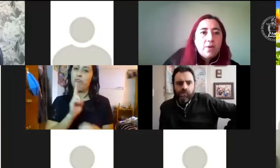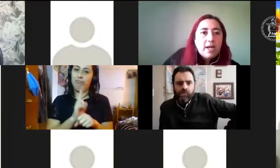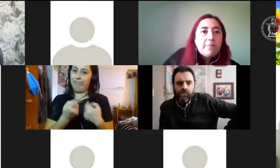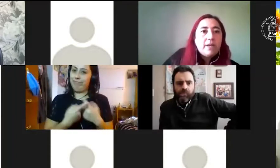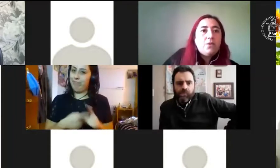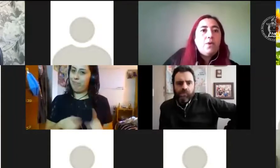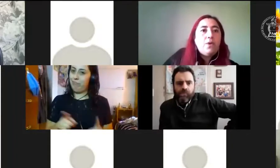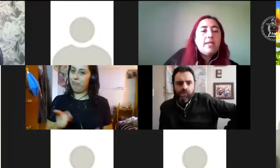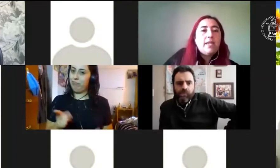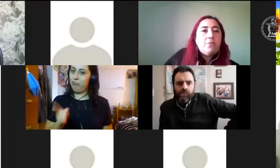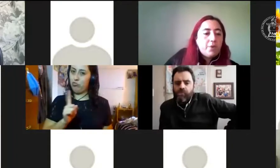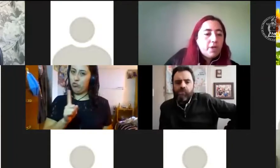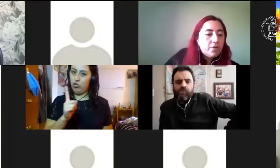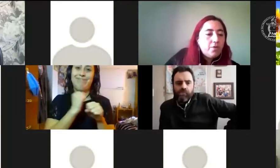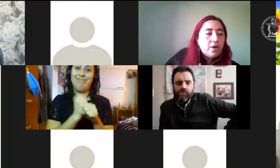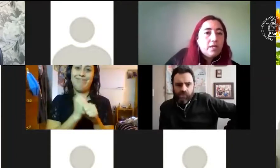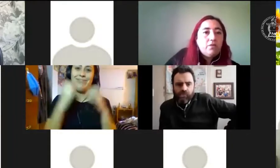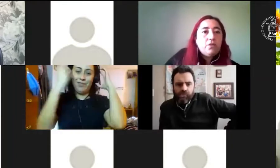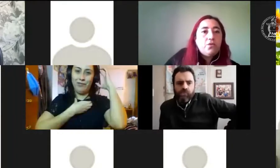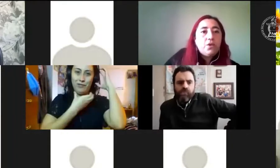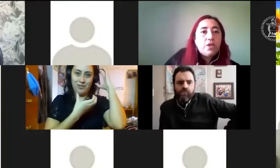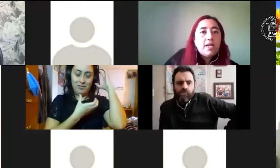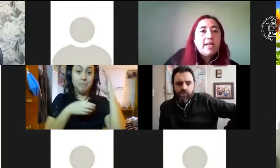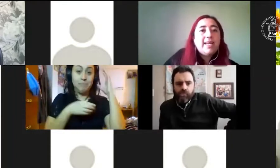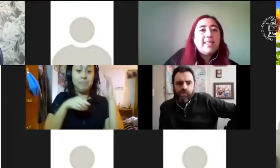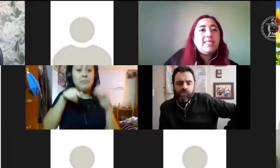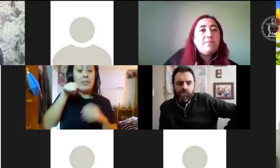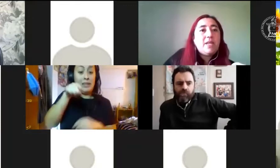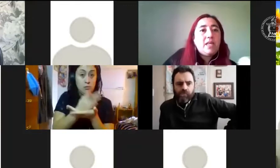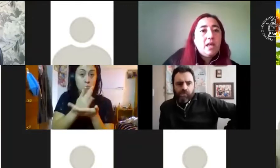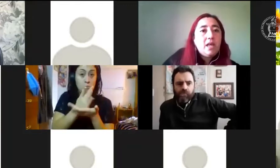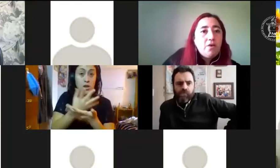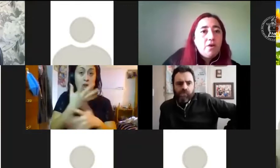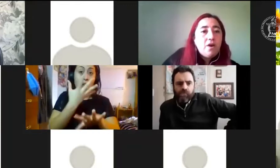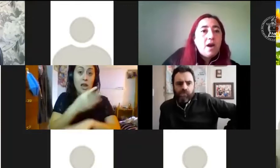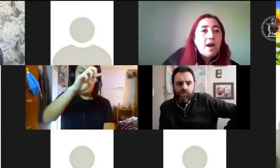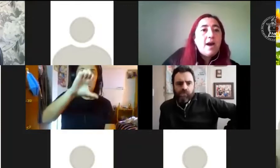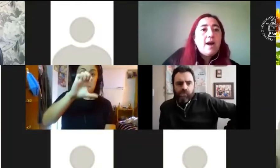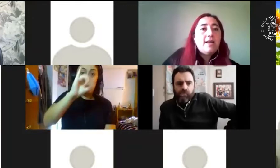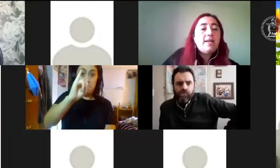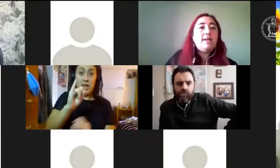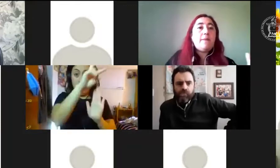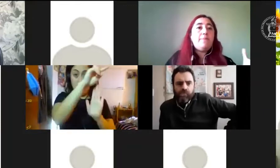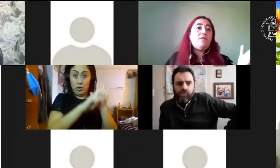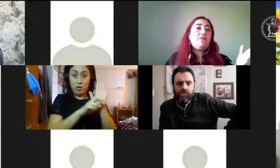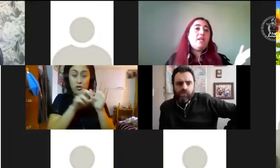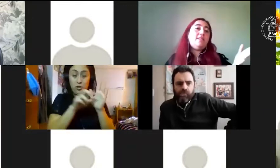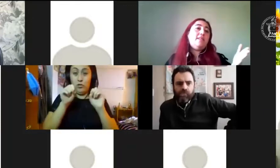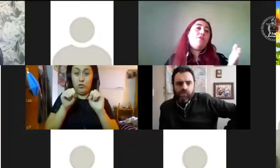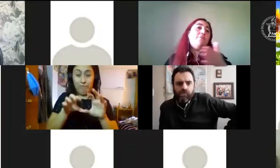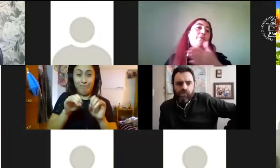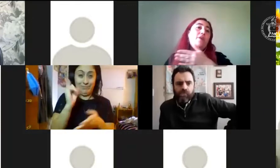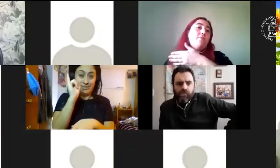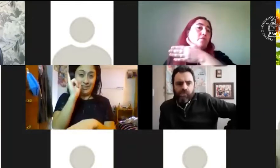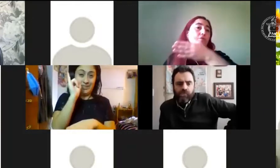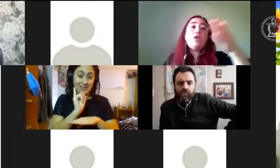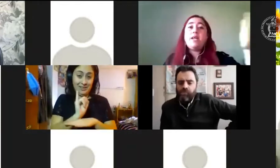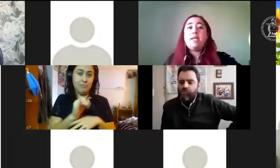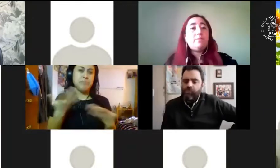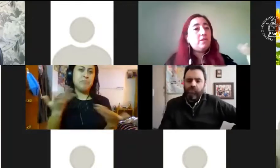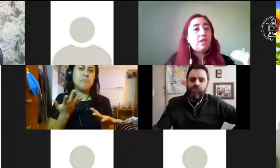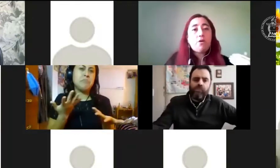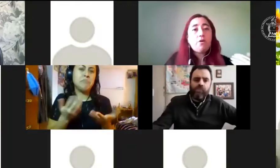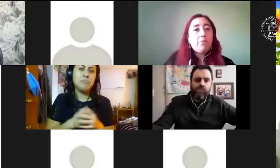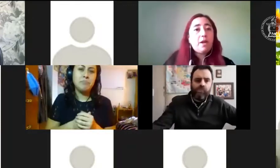Esa escuela en particular tenía un proyecto educativo institucional que era transmitido a las personas que componíamos, todas